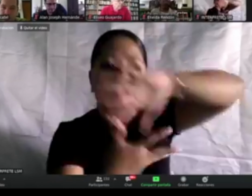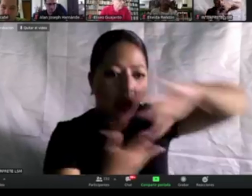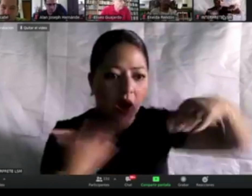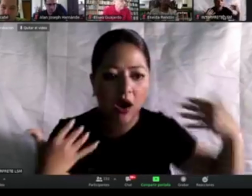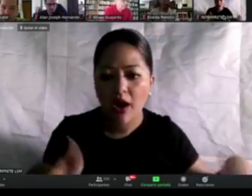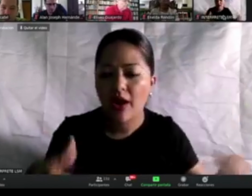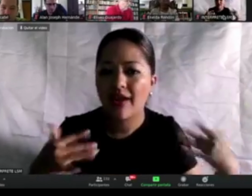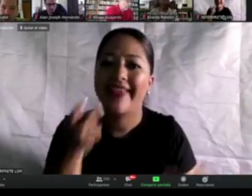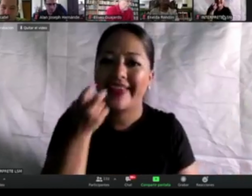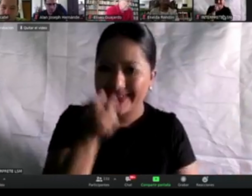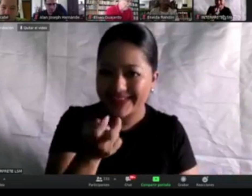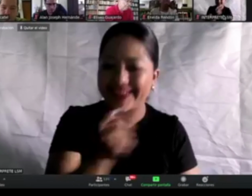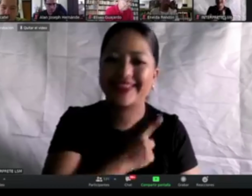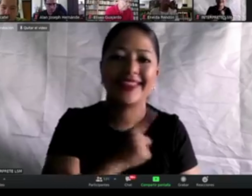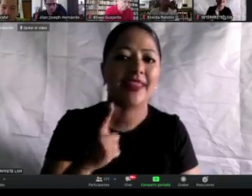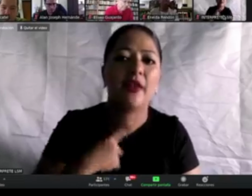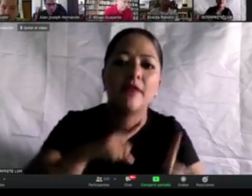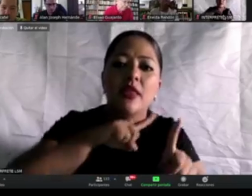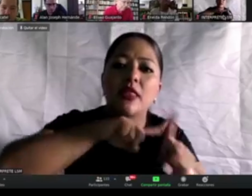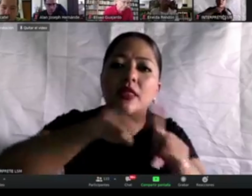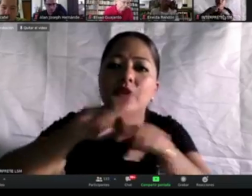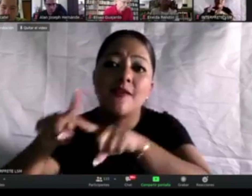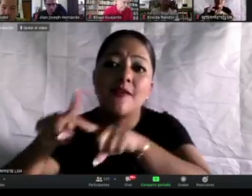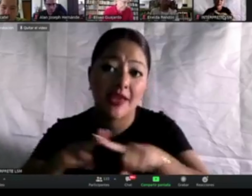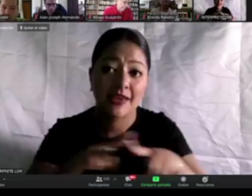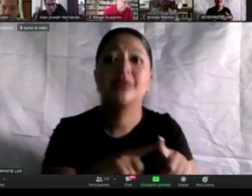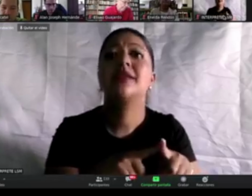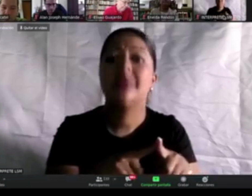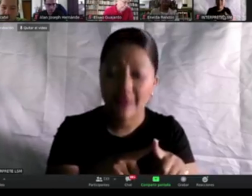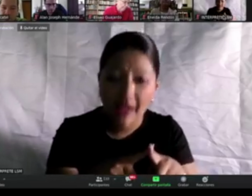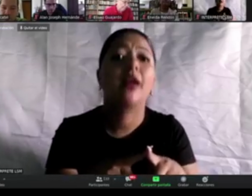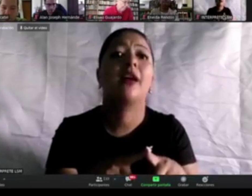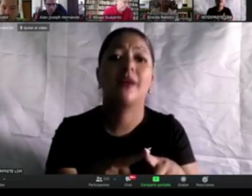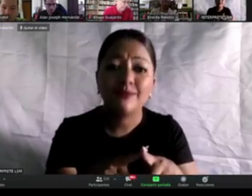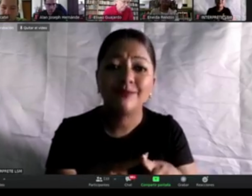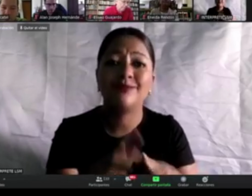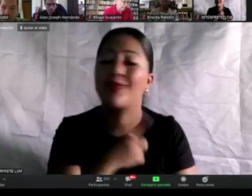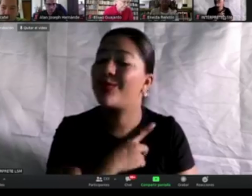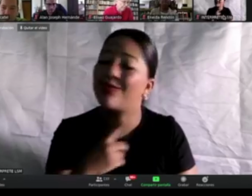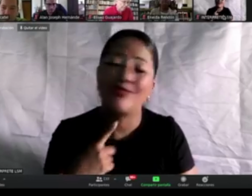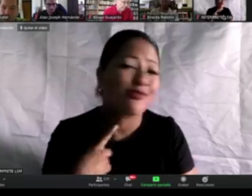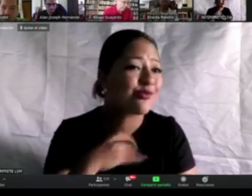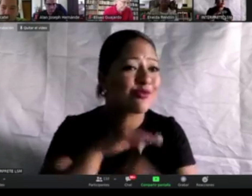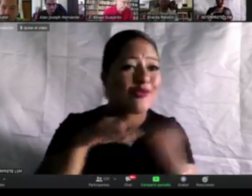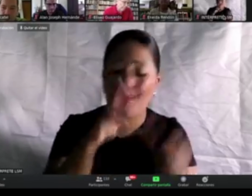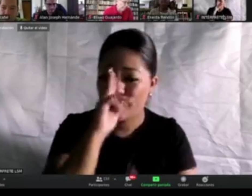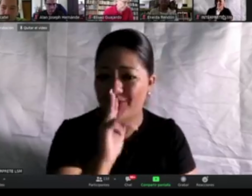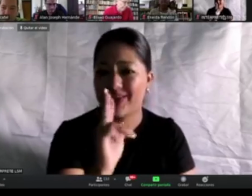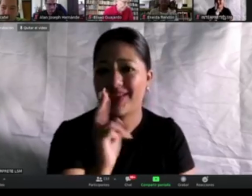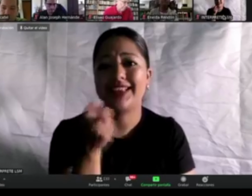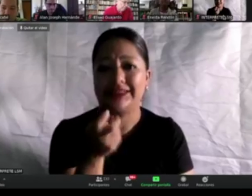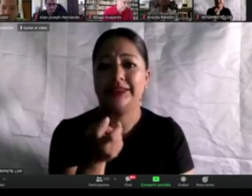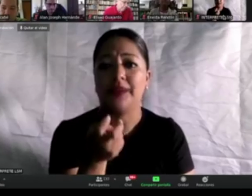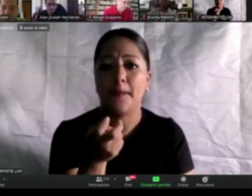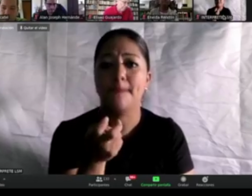a un sentido de diversidad en en todo aspecto y creo que es muy importante la colaboración y como